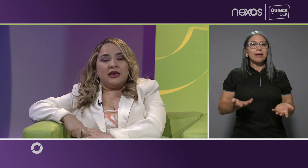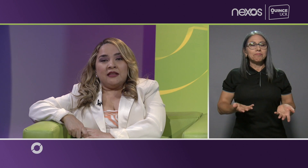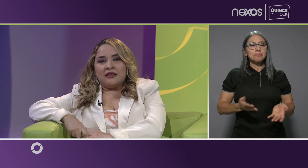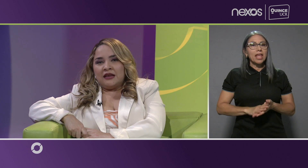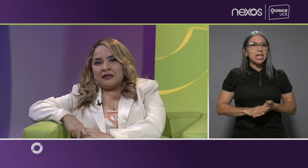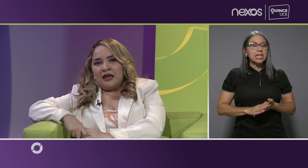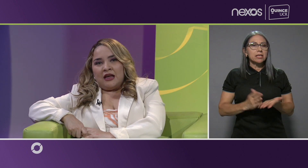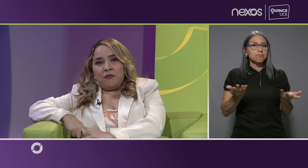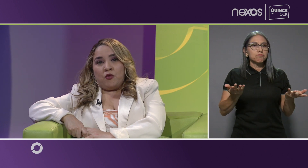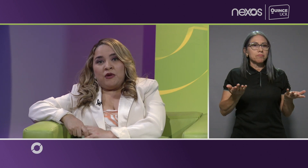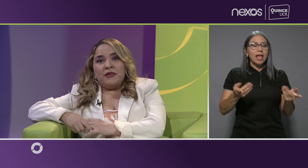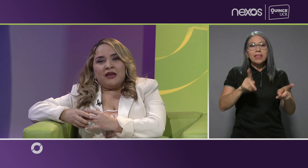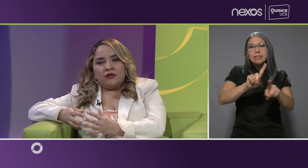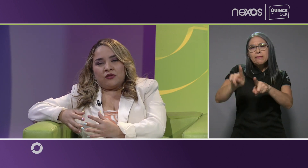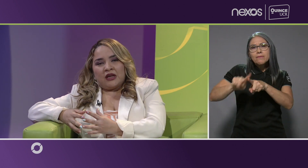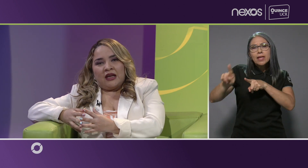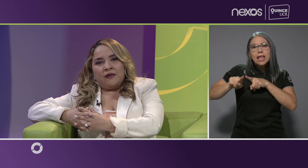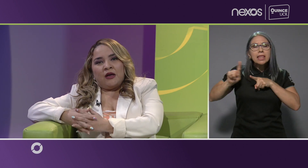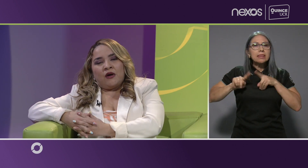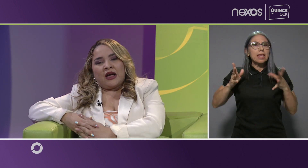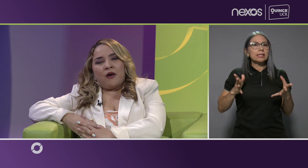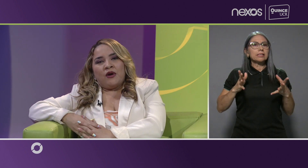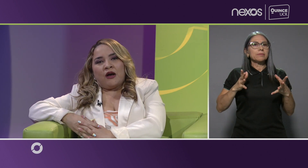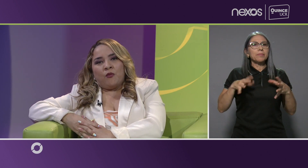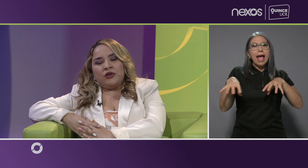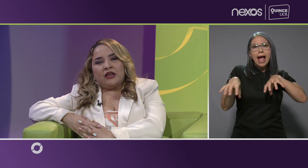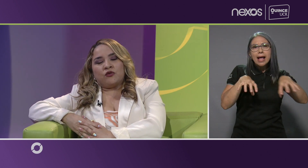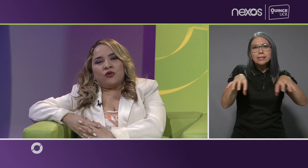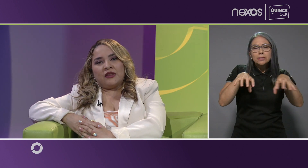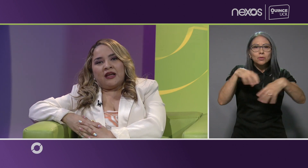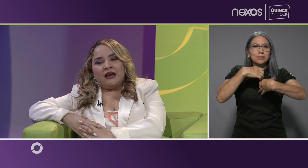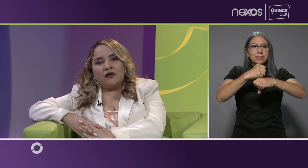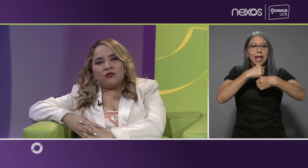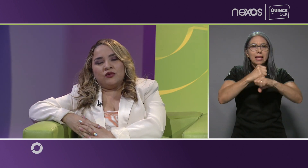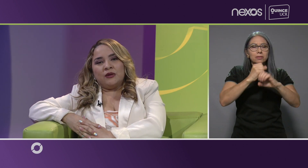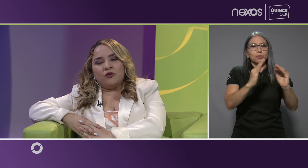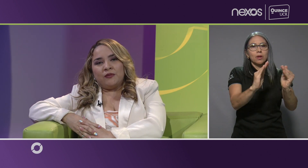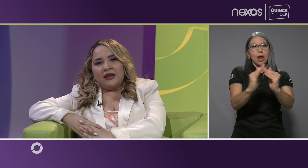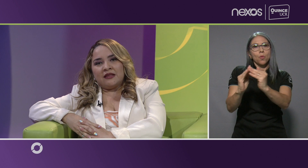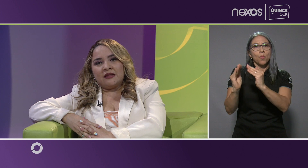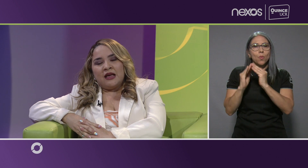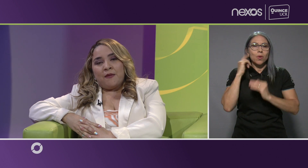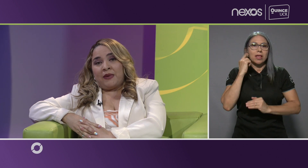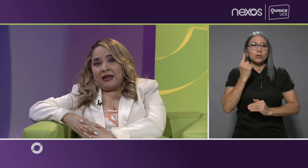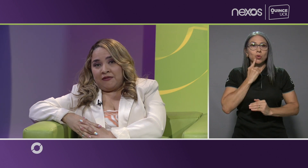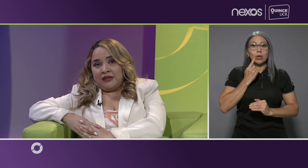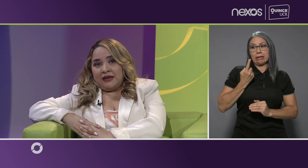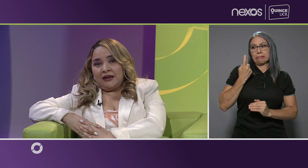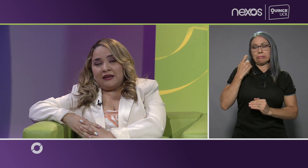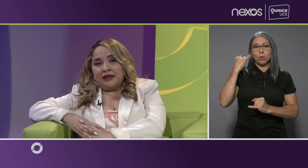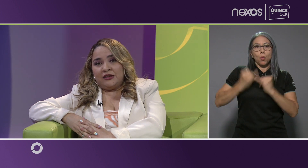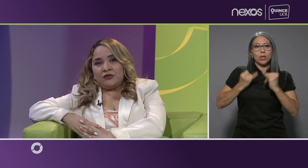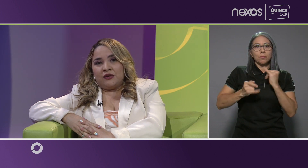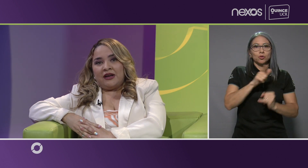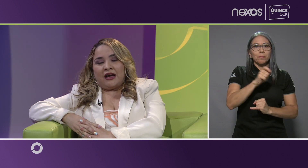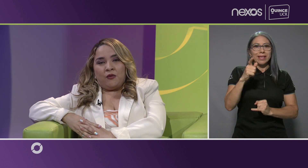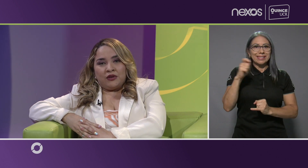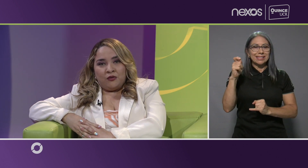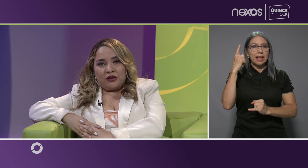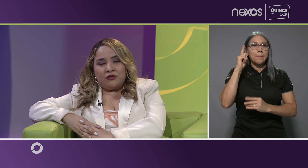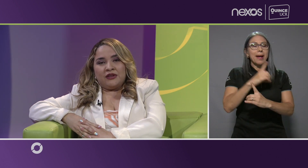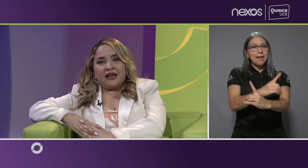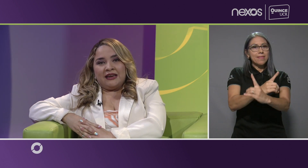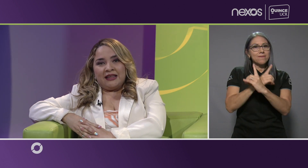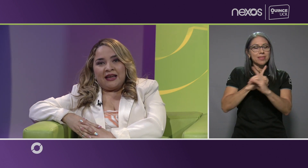pues diferentes movimientos que ha llevado a cabo la comunidad sorda en los últimos meses para defender el derecho a